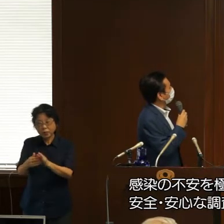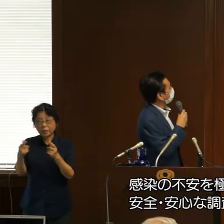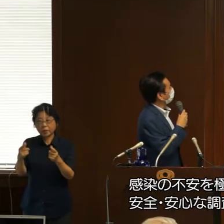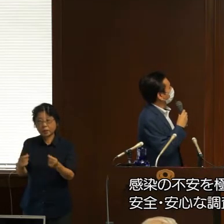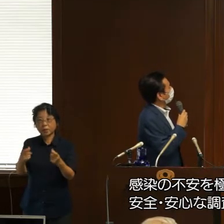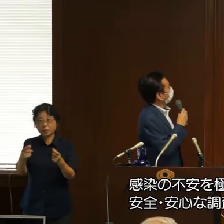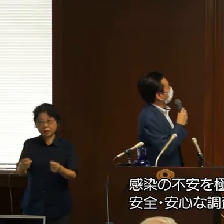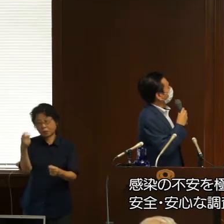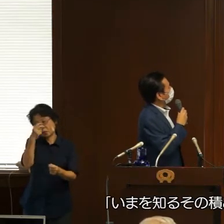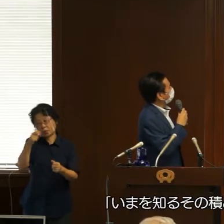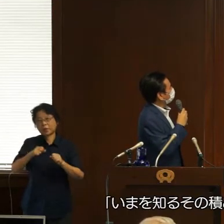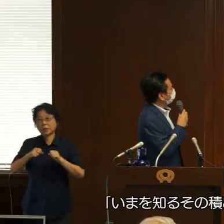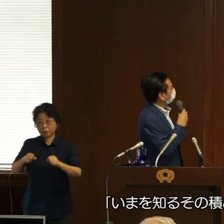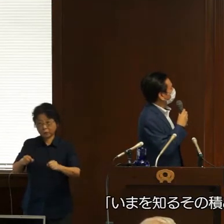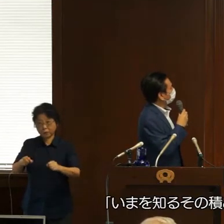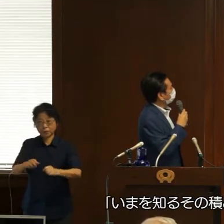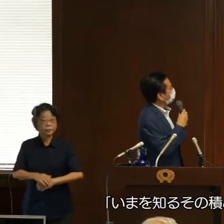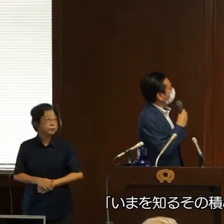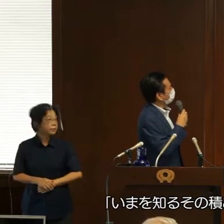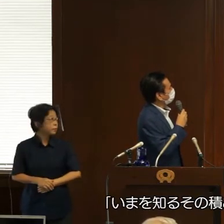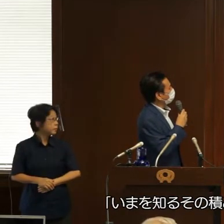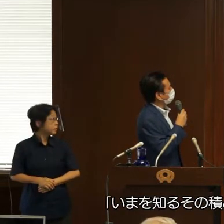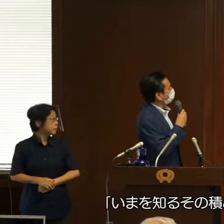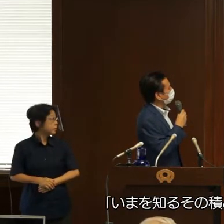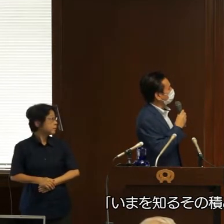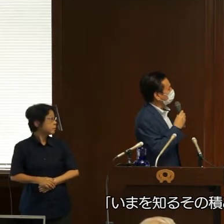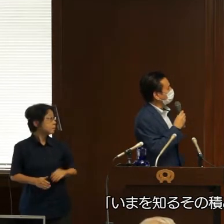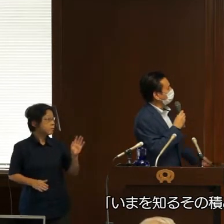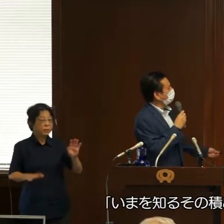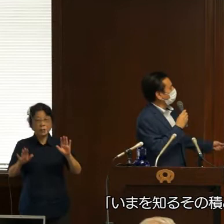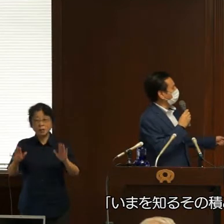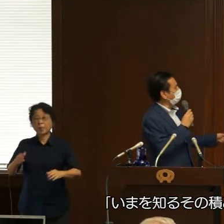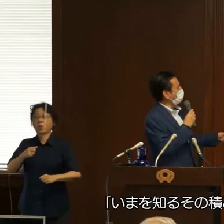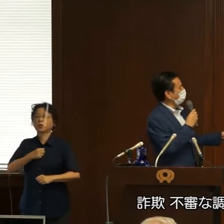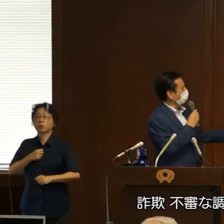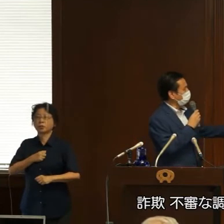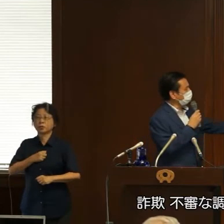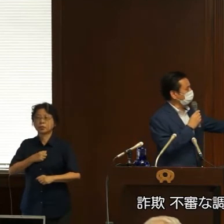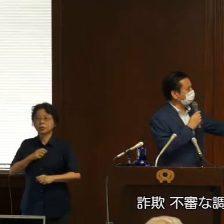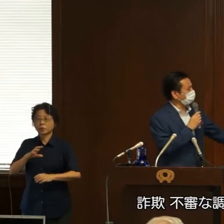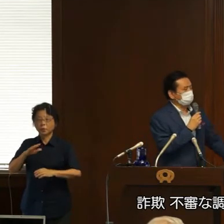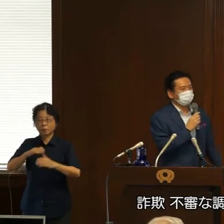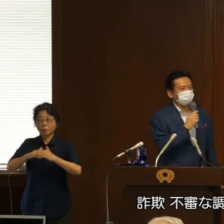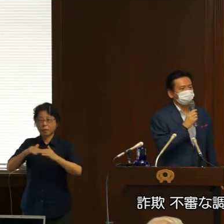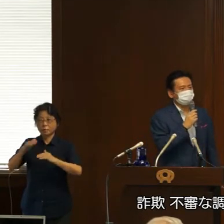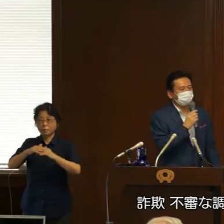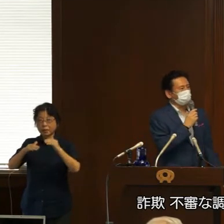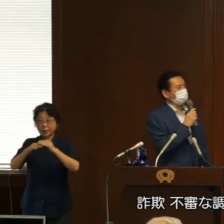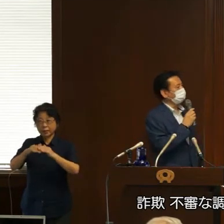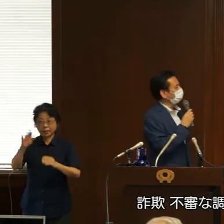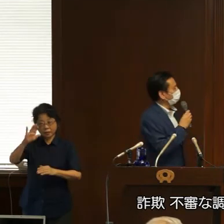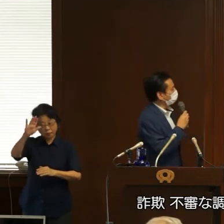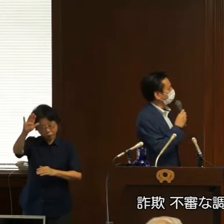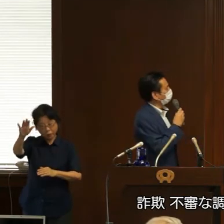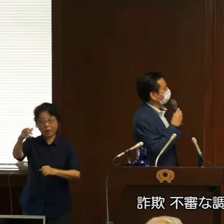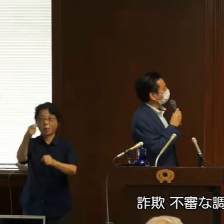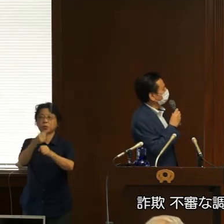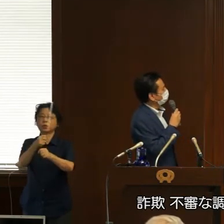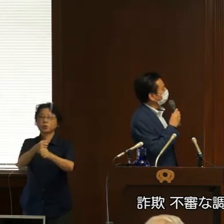い、今を知るその積み重ねが未来を作ります。詐欺不審の調査にご注意ください。